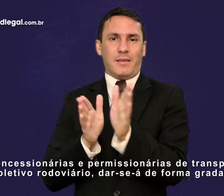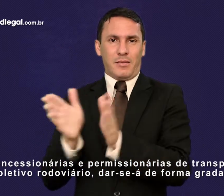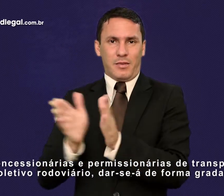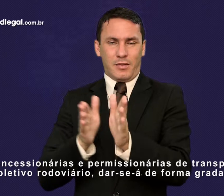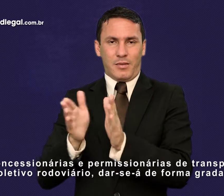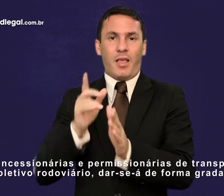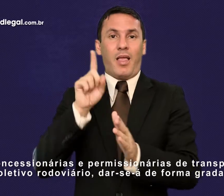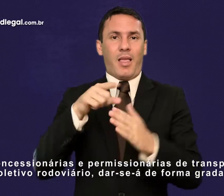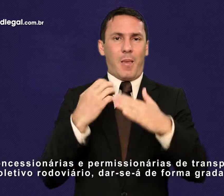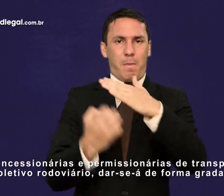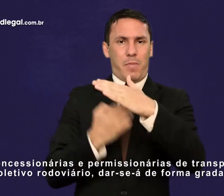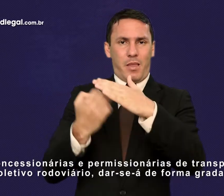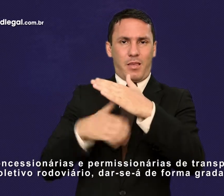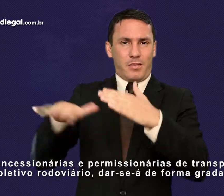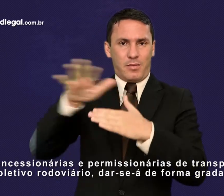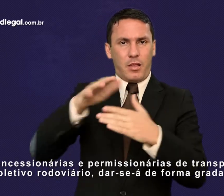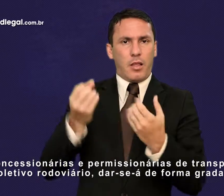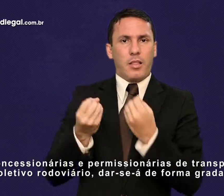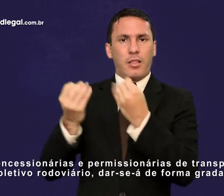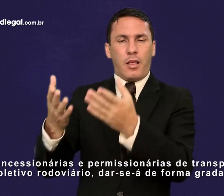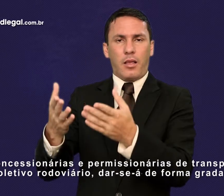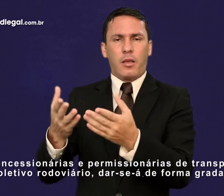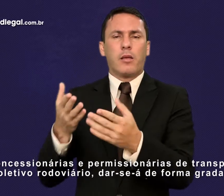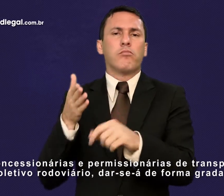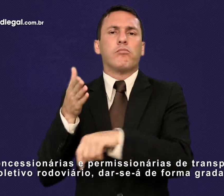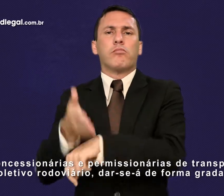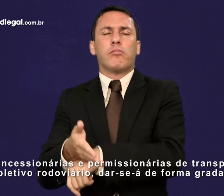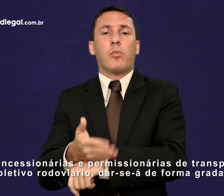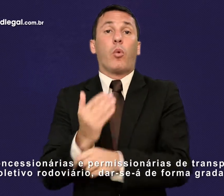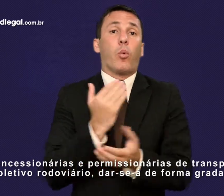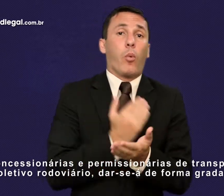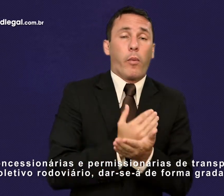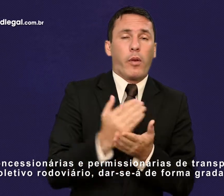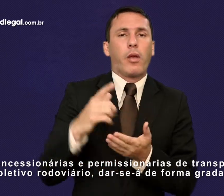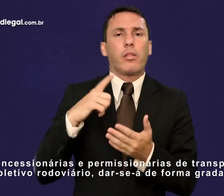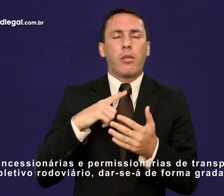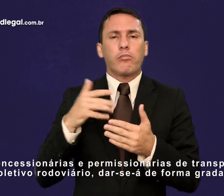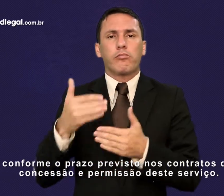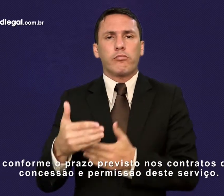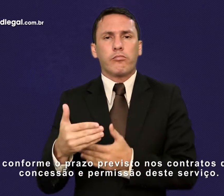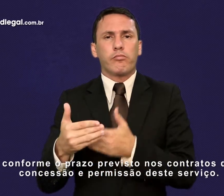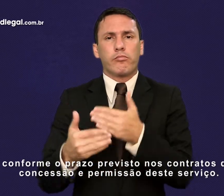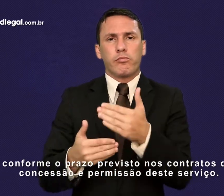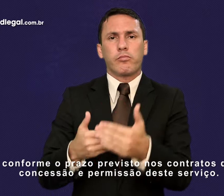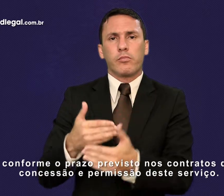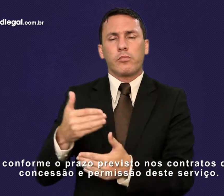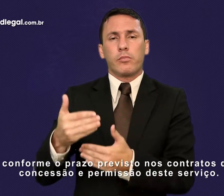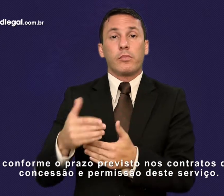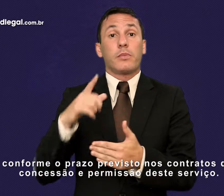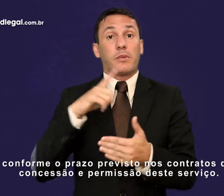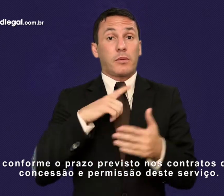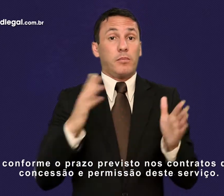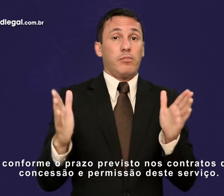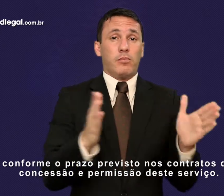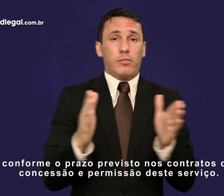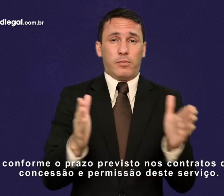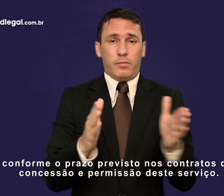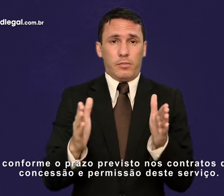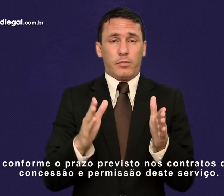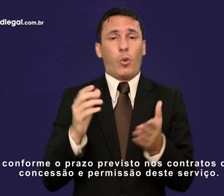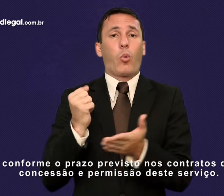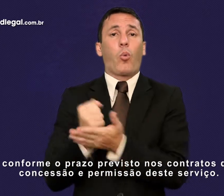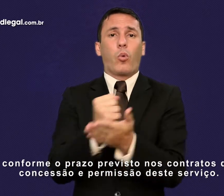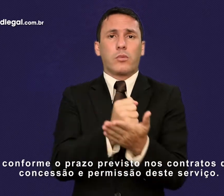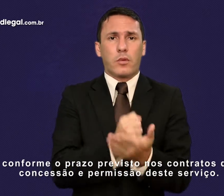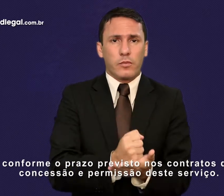e permissionárias de transporte coletivo rodoviário dar-se-á de forma gradativa, conforme o prazo previsto nos contratos